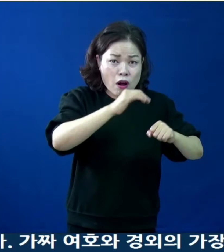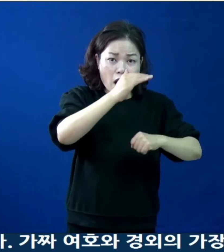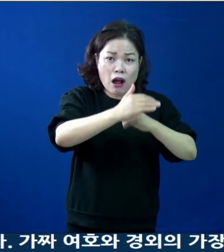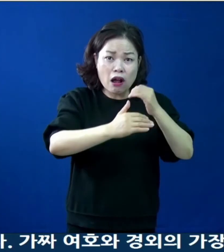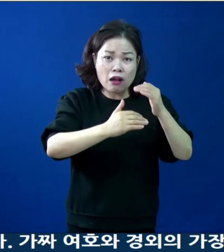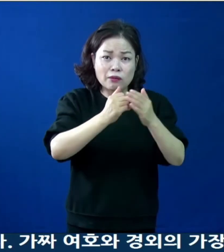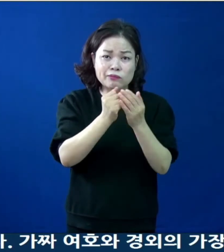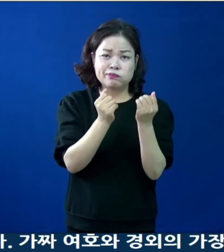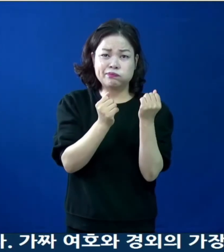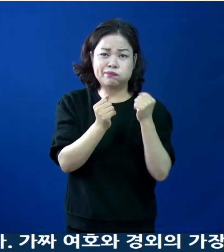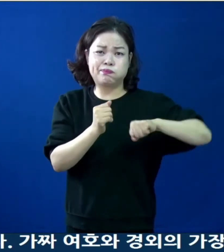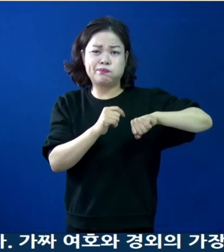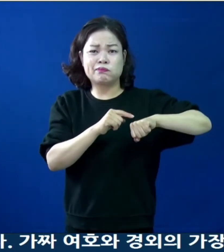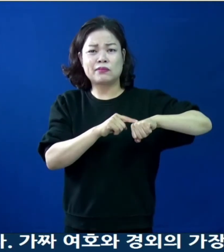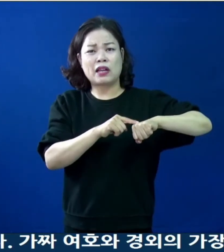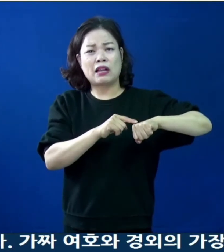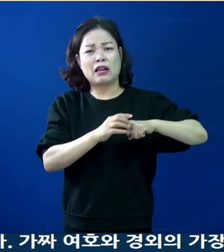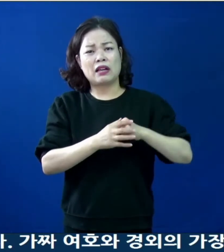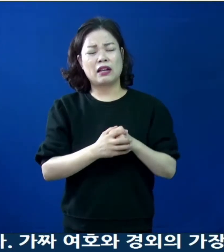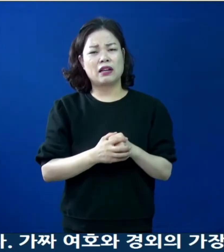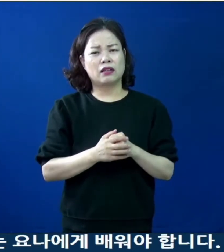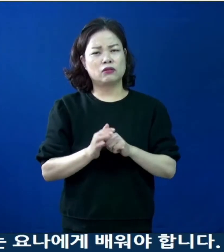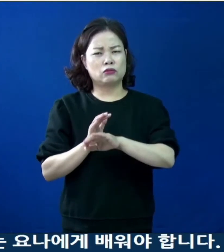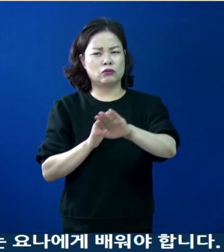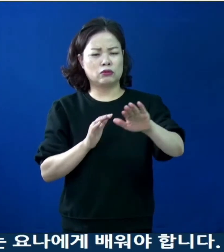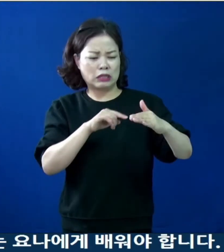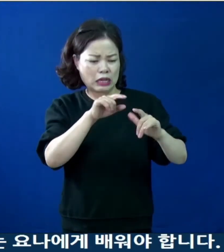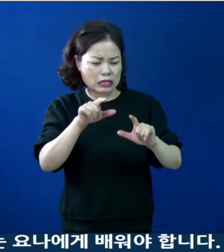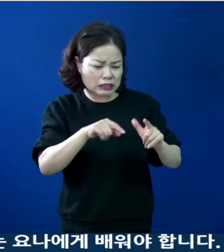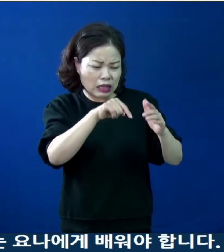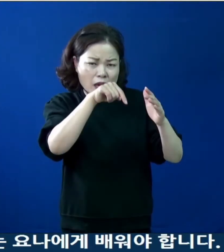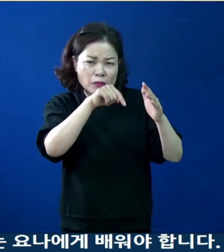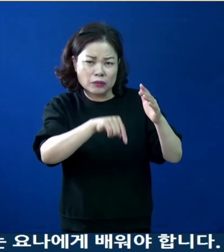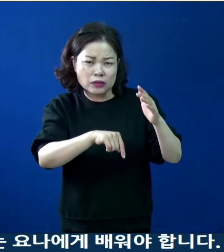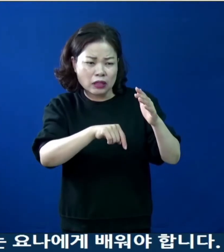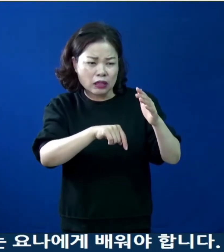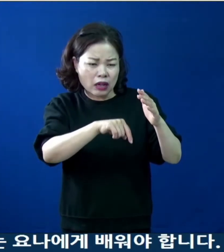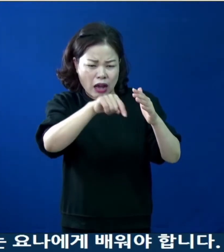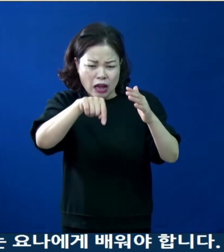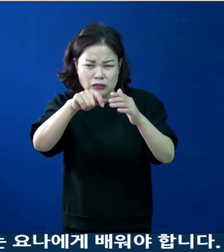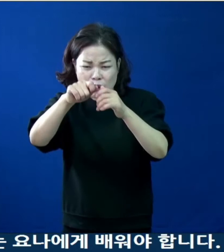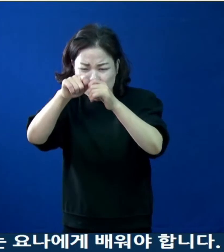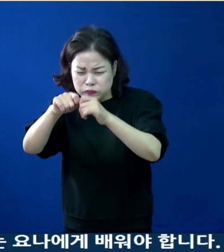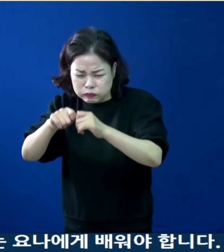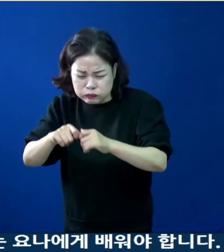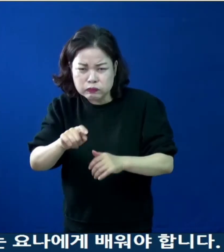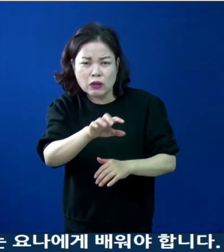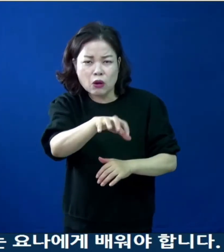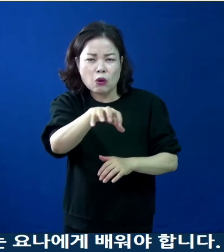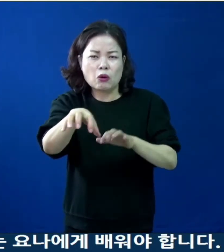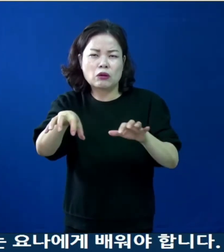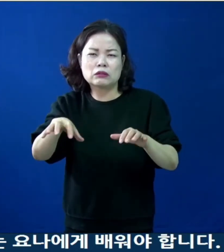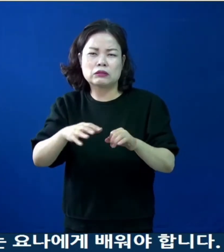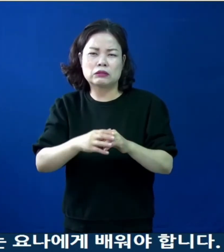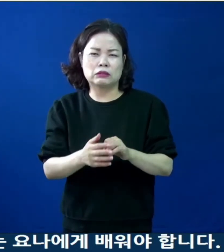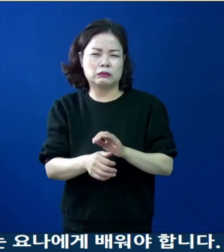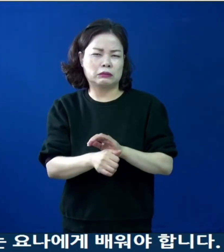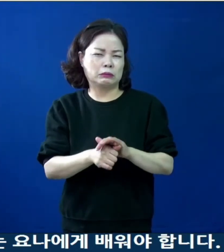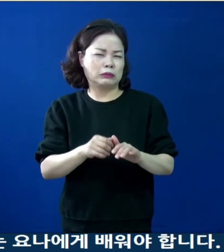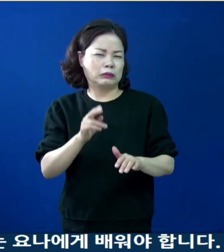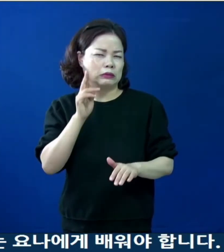하나님을 부정하는 것. 우리의 삶 속에 구석구석에 얼마나 비근한